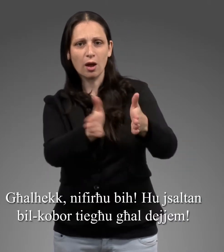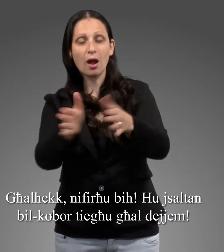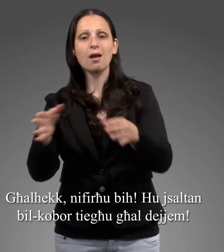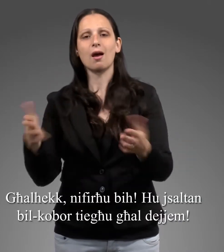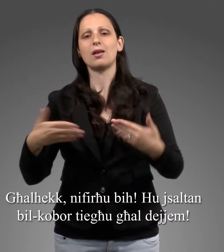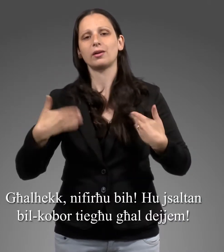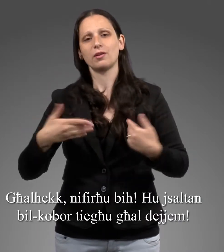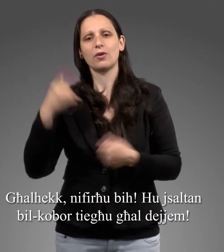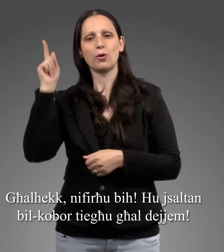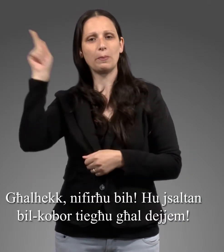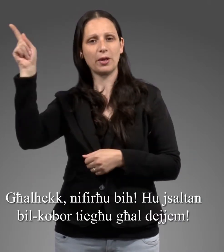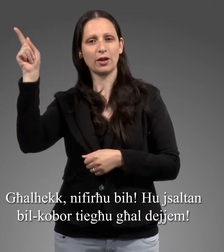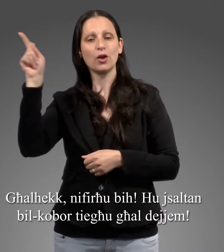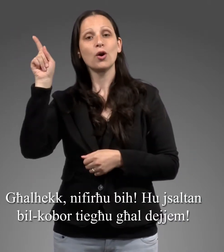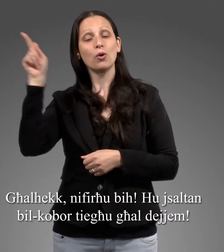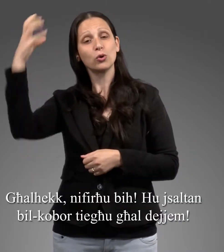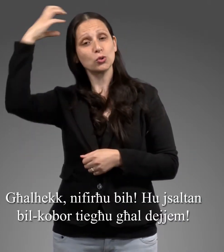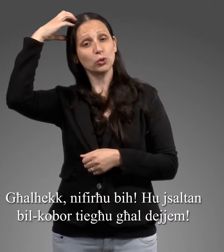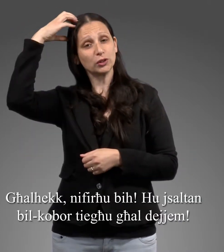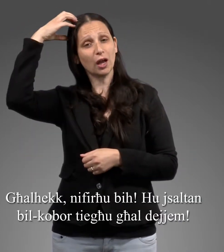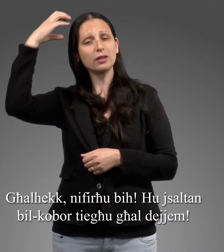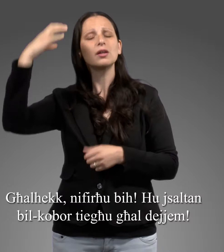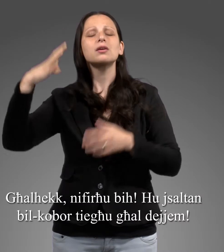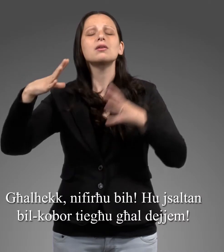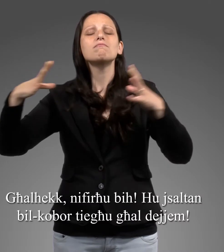bih. U jsaltan bil-kobor tiegħu għal dejjem.